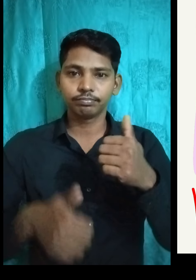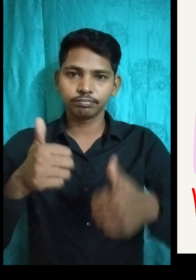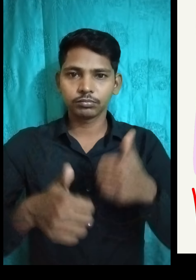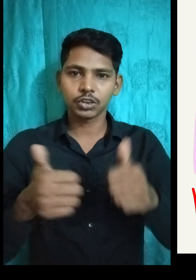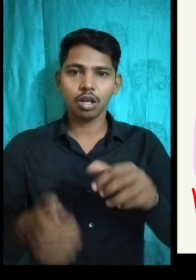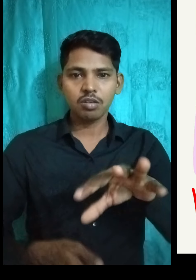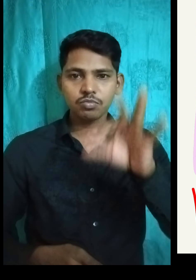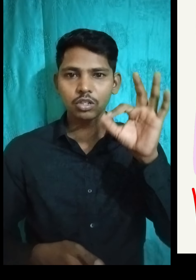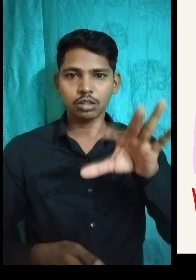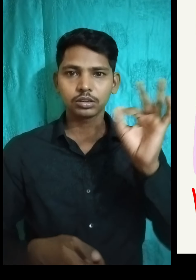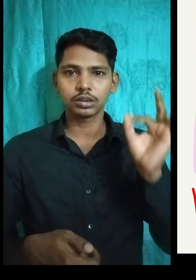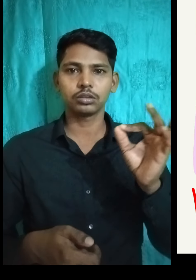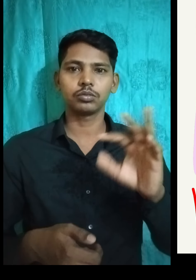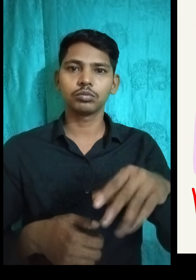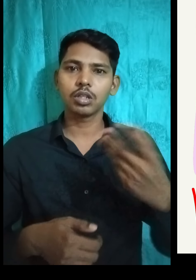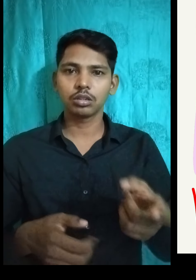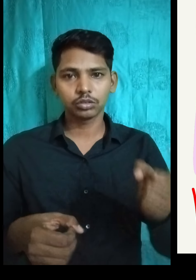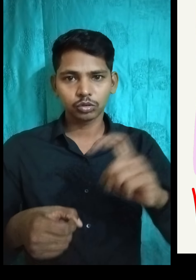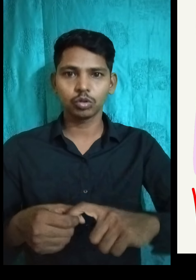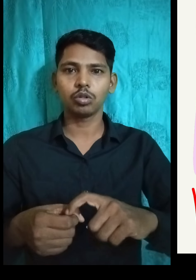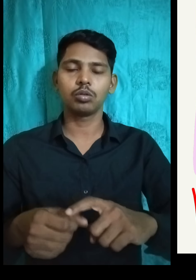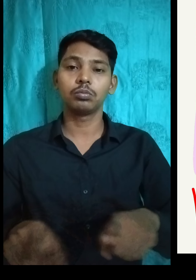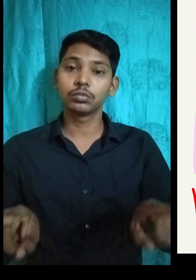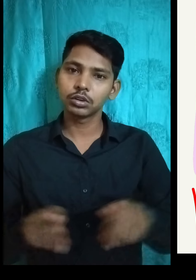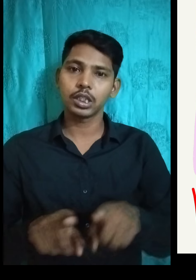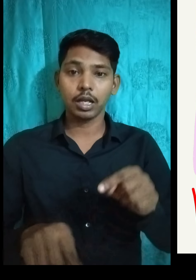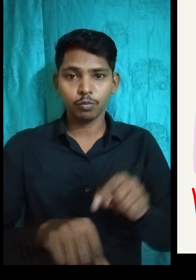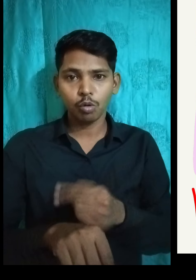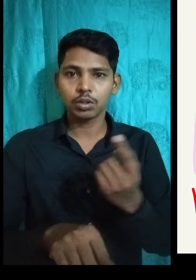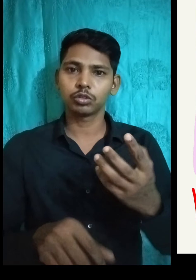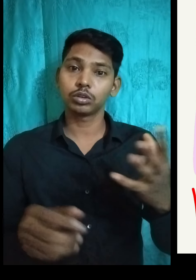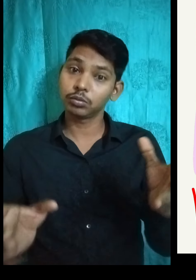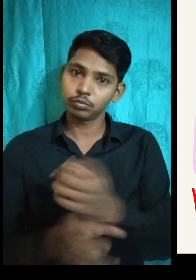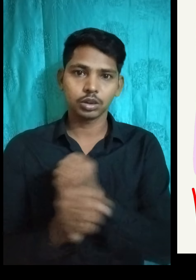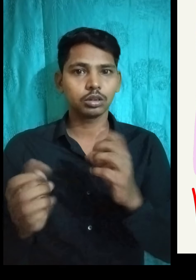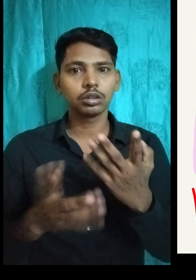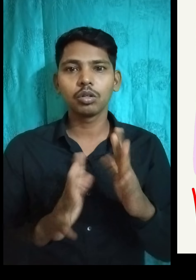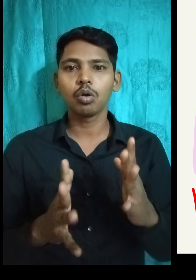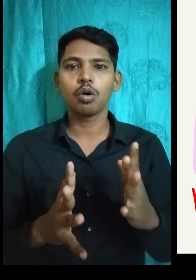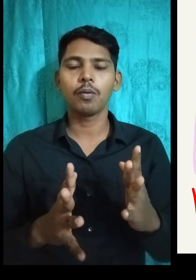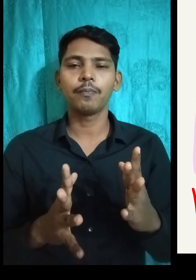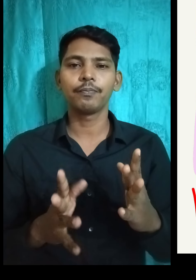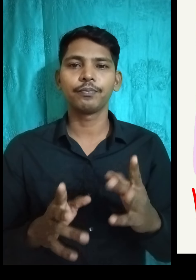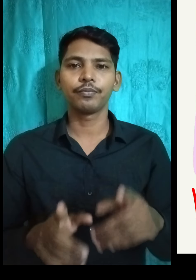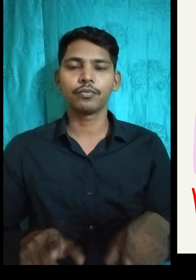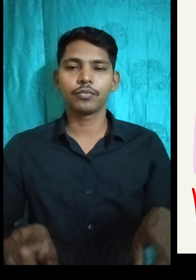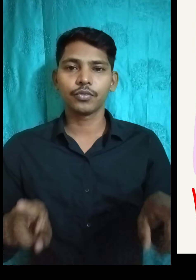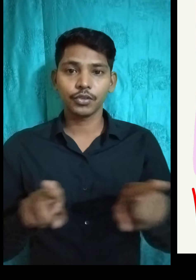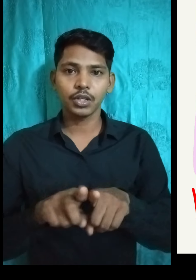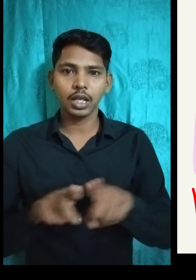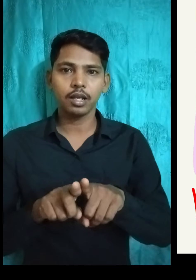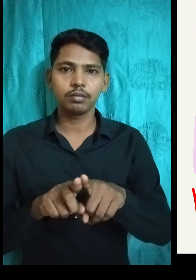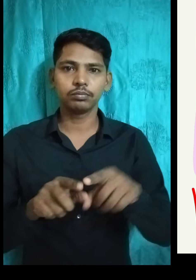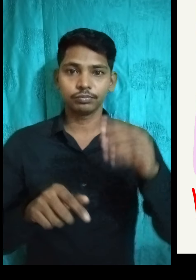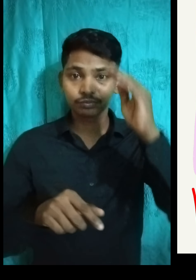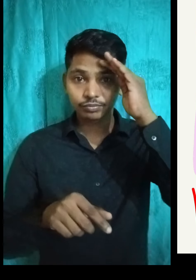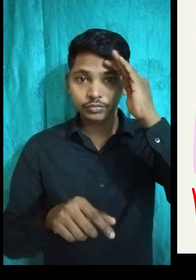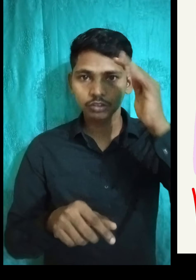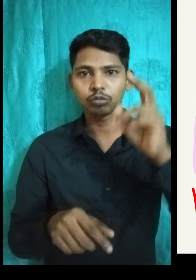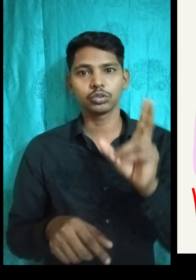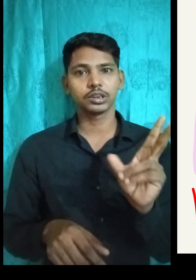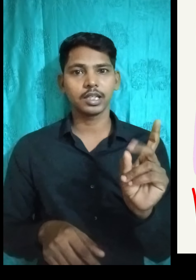सकती है, तो चूकें नहीं। दूसरी बात ये दिव्यांग छात्रों के लिए ही मैं बताने चाह रहा हूँ।